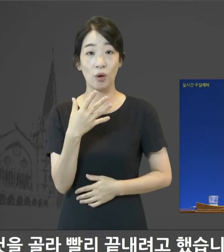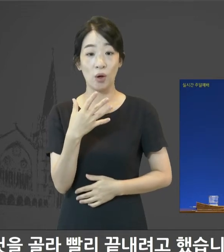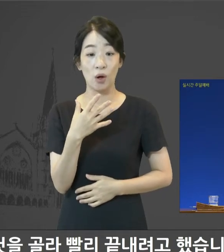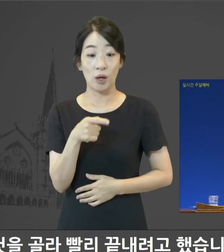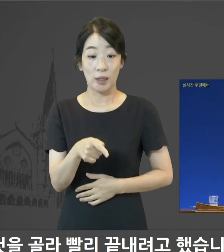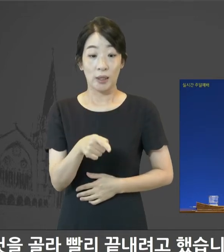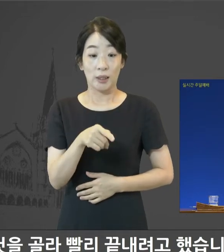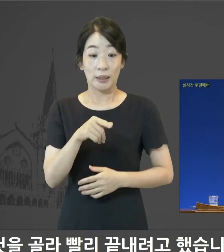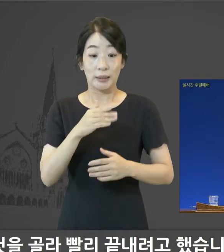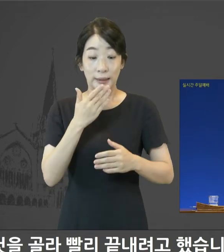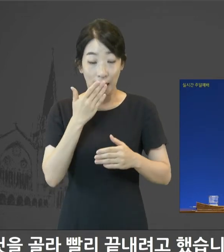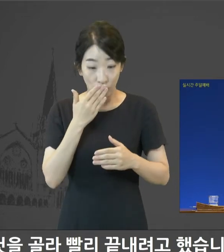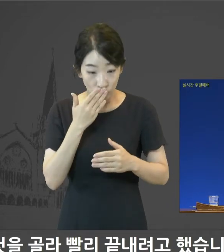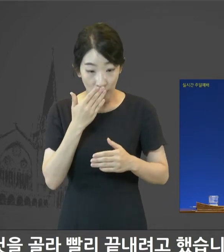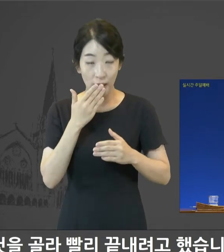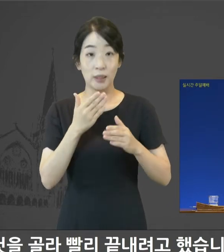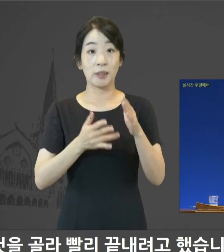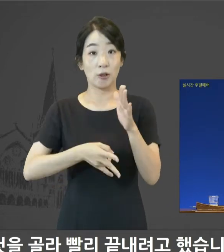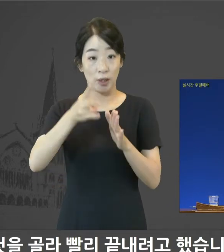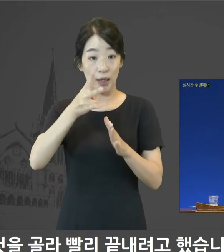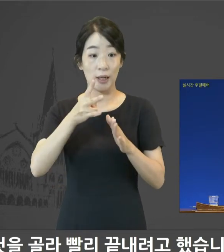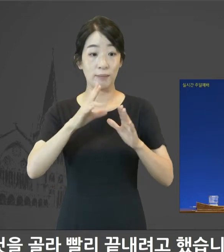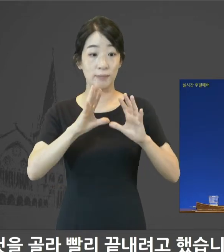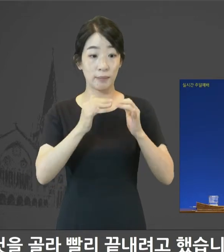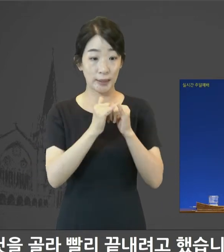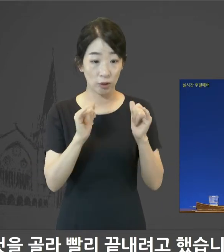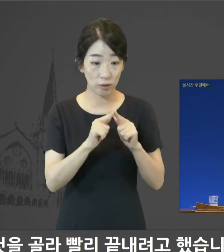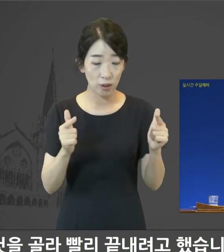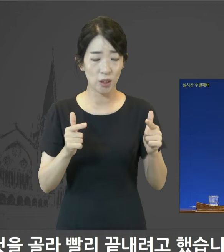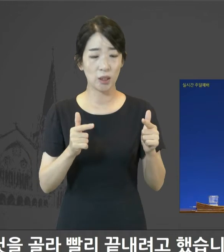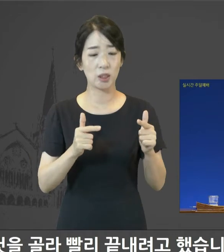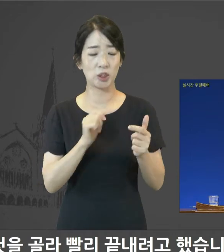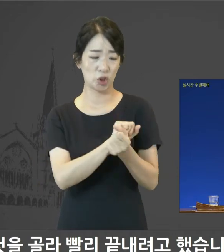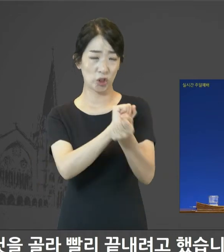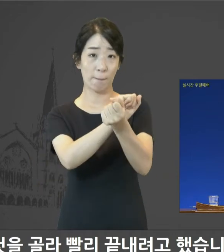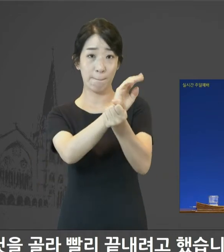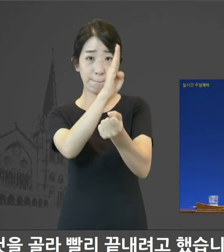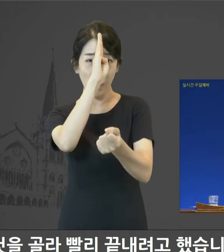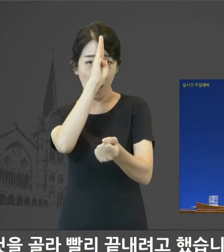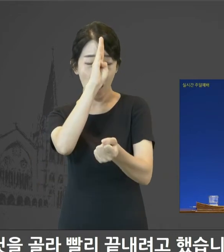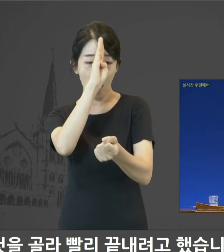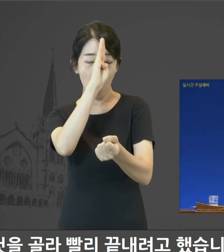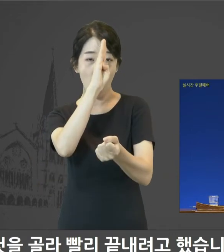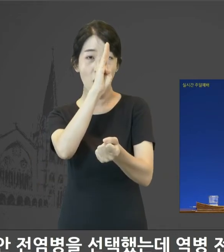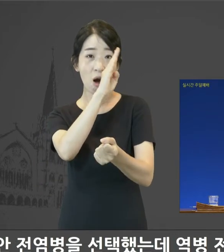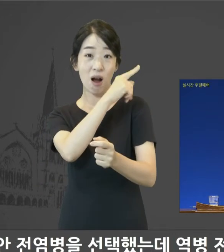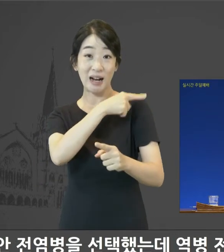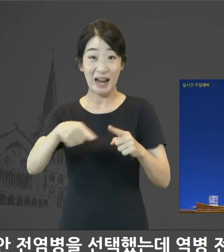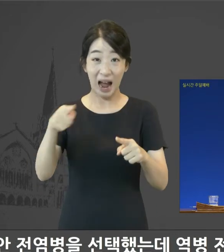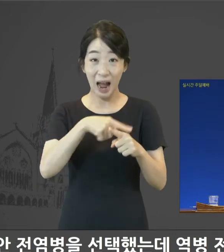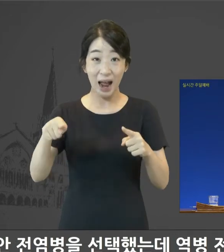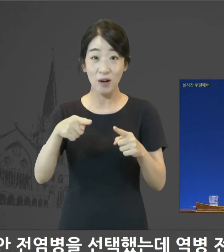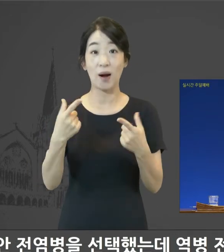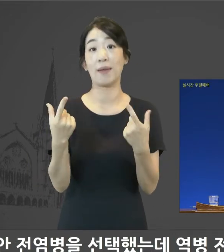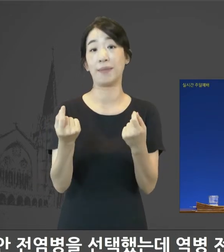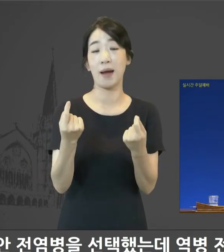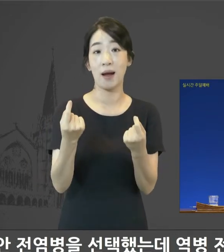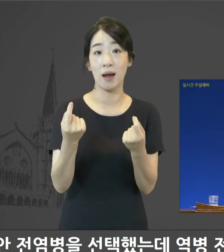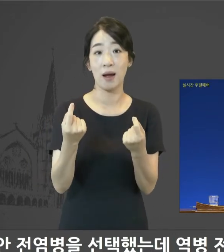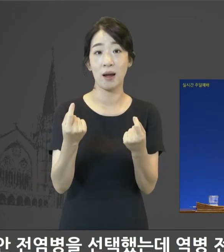역병, 전염병의 칼, 이 성경에 보면 전염병의 칼이라는 말을 써요. 이게